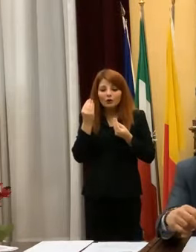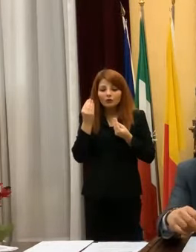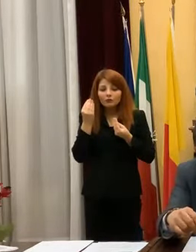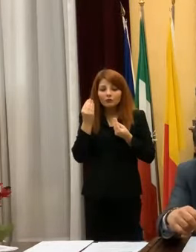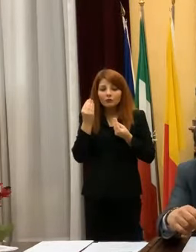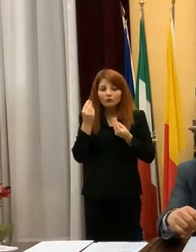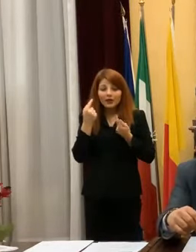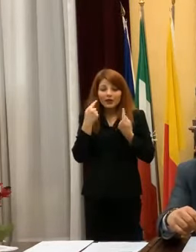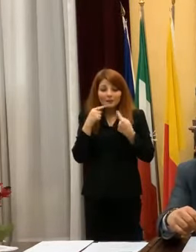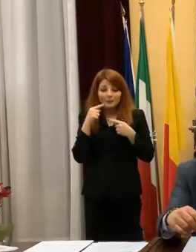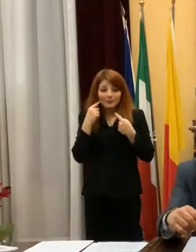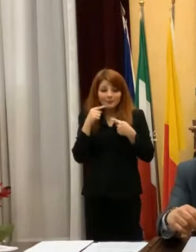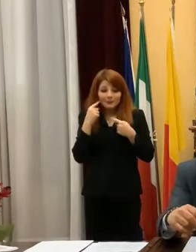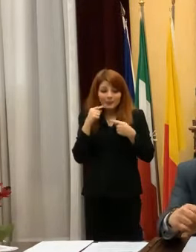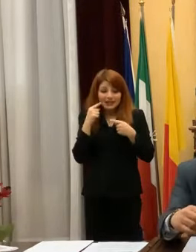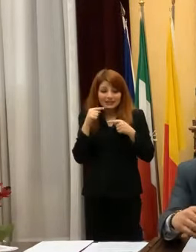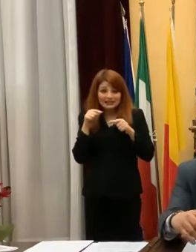a Messina un bocconiano